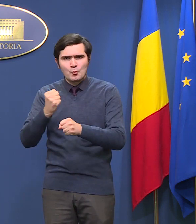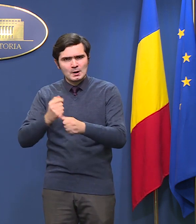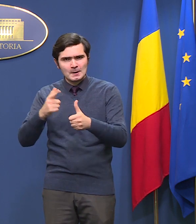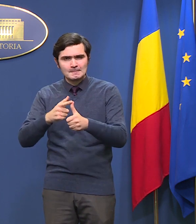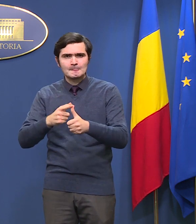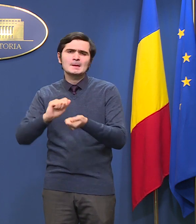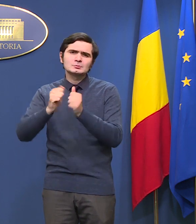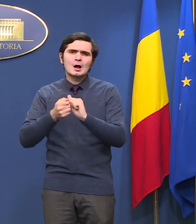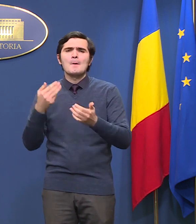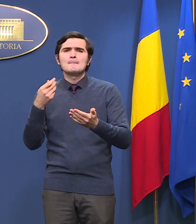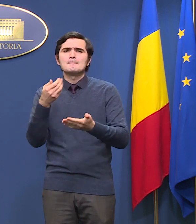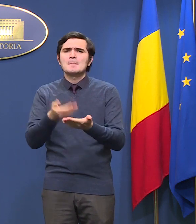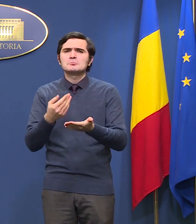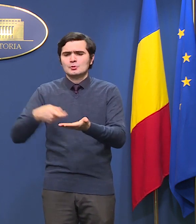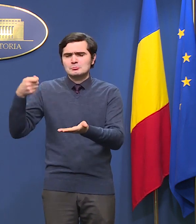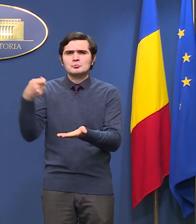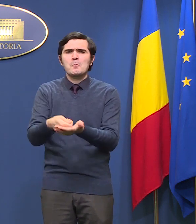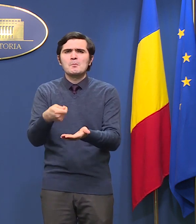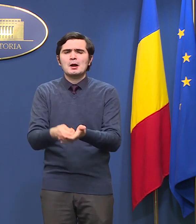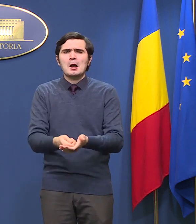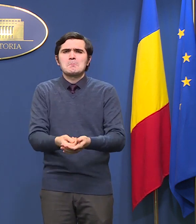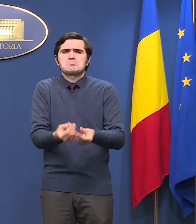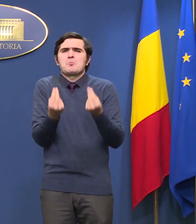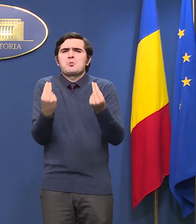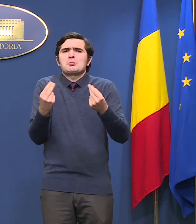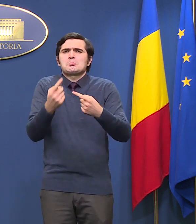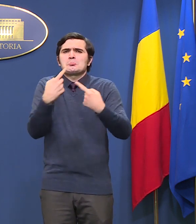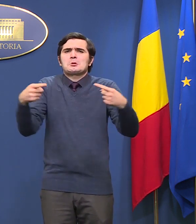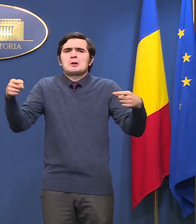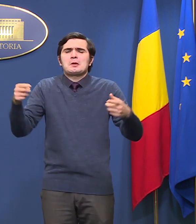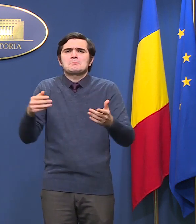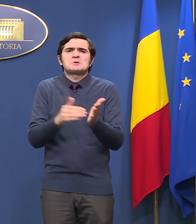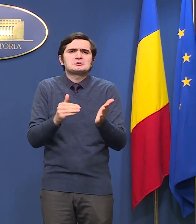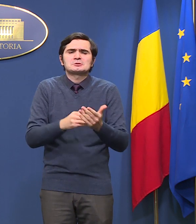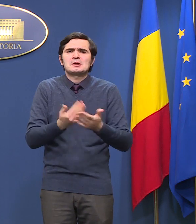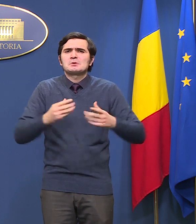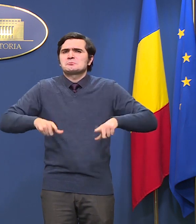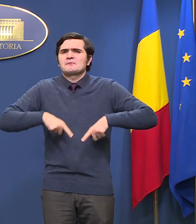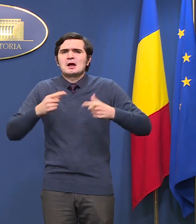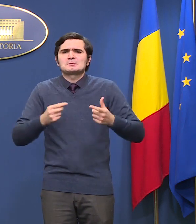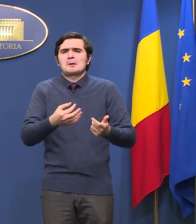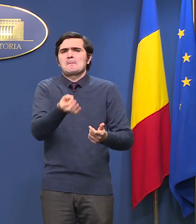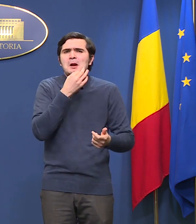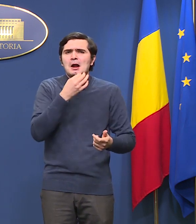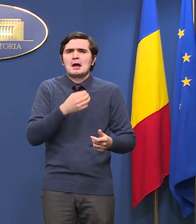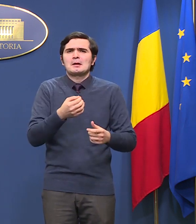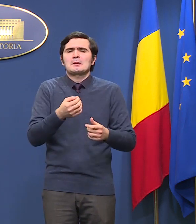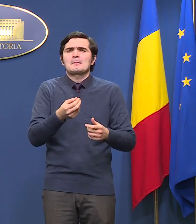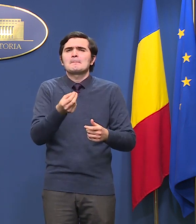a-și achiziționa bunurile necesare pentru viața de zi cu zi, mâncare, medicamente și alte